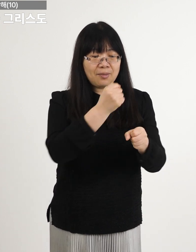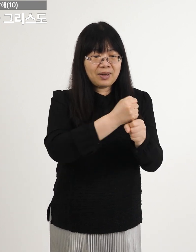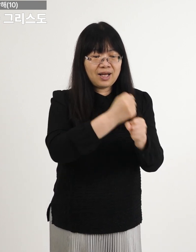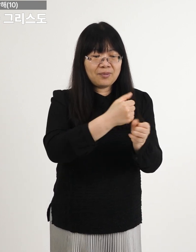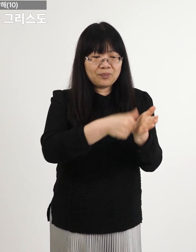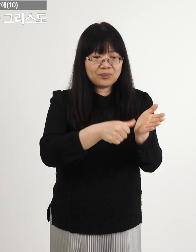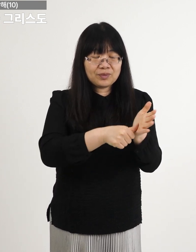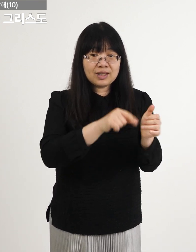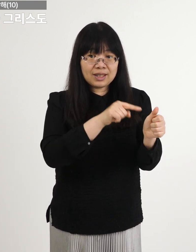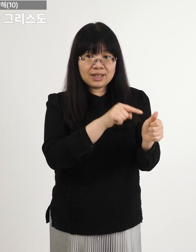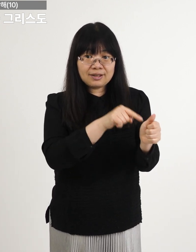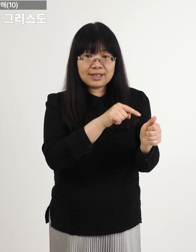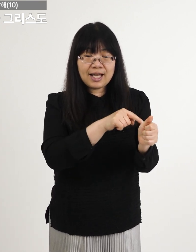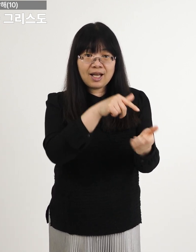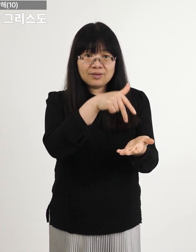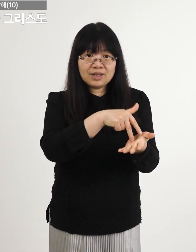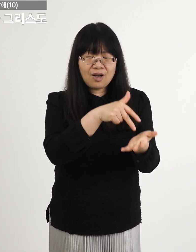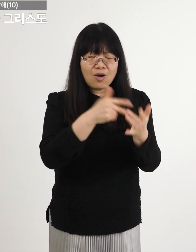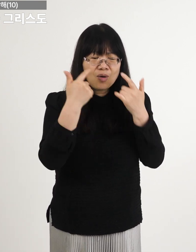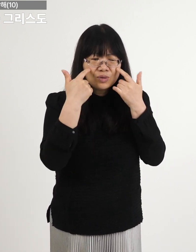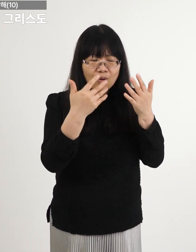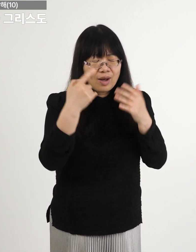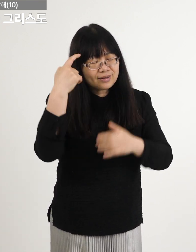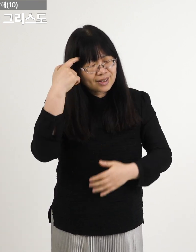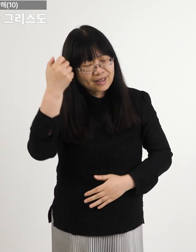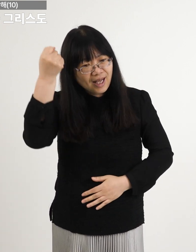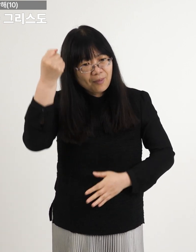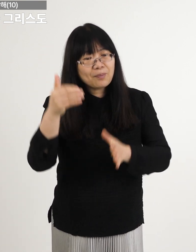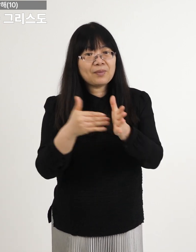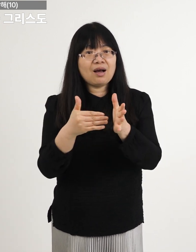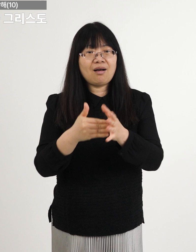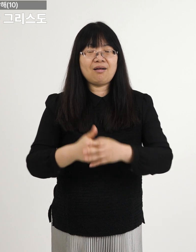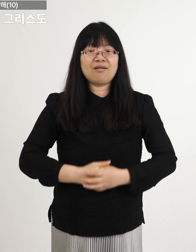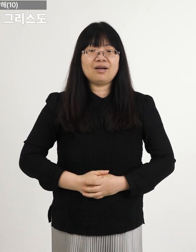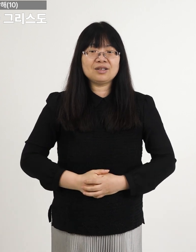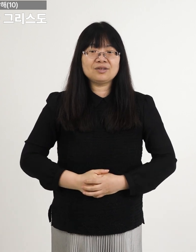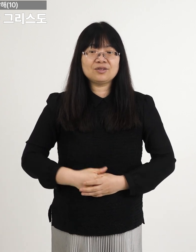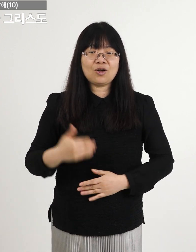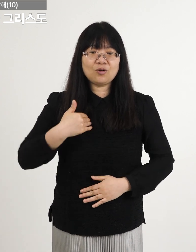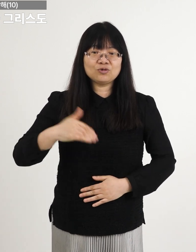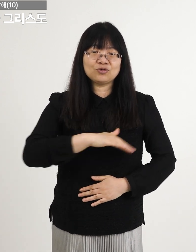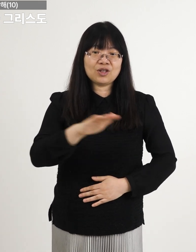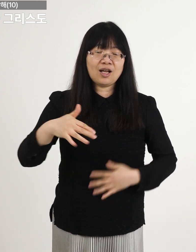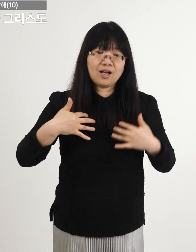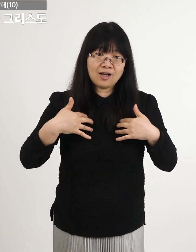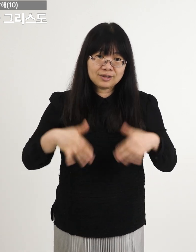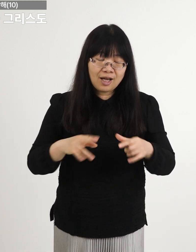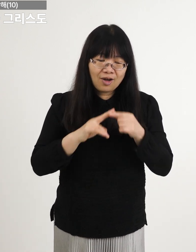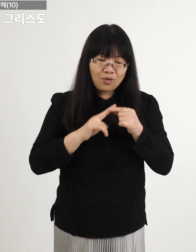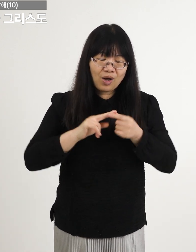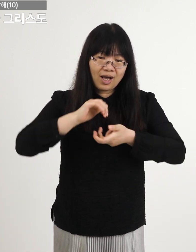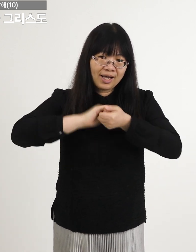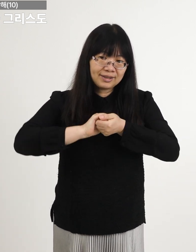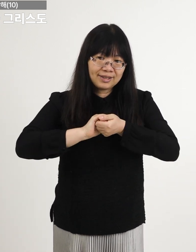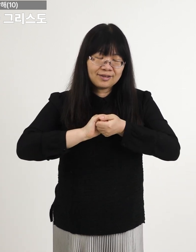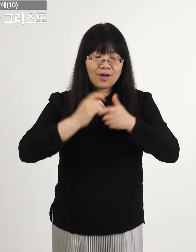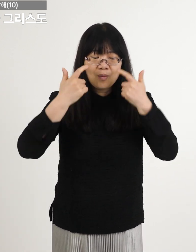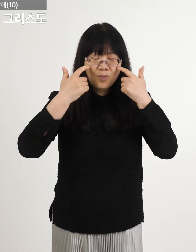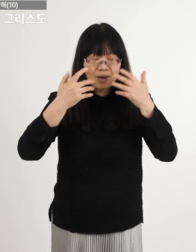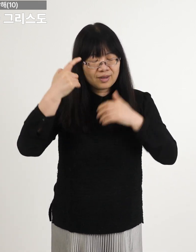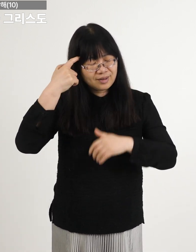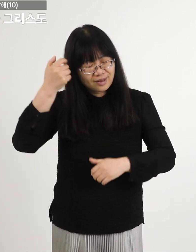피조물인 주제를 정확히 인식하고 우리의 연약함과 한계를